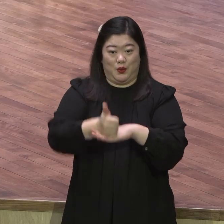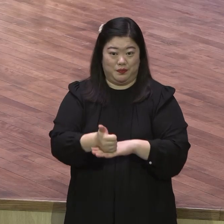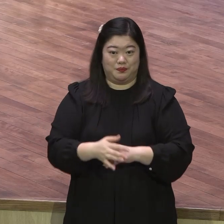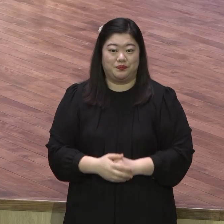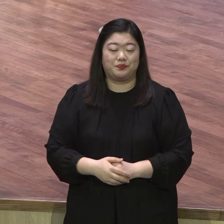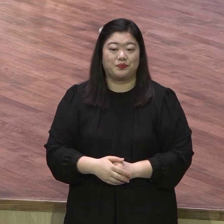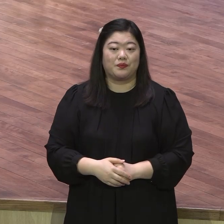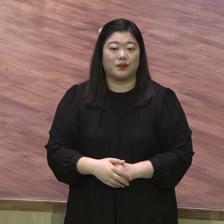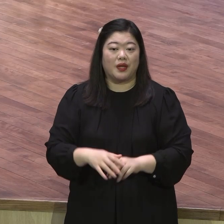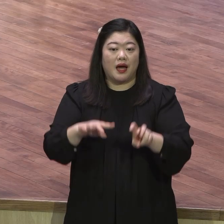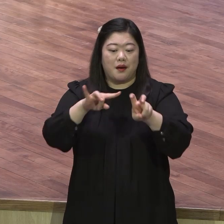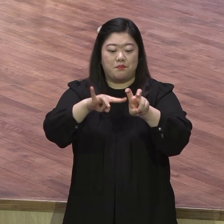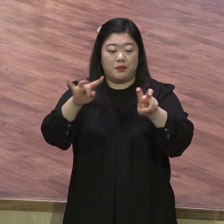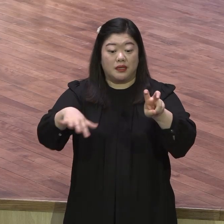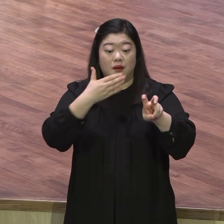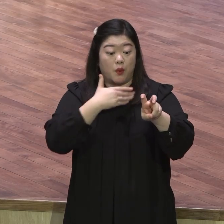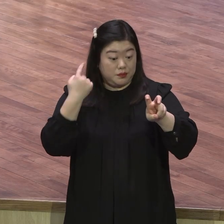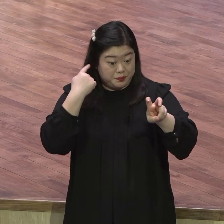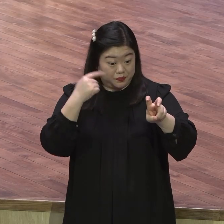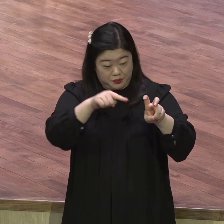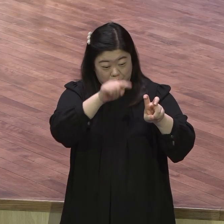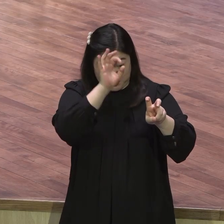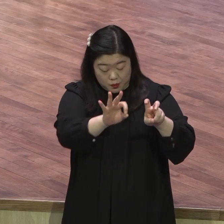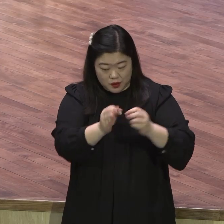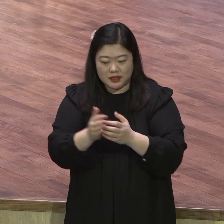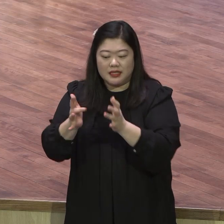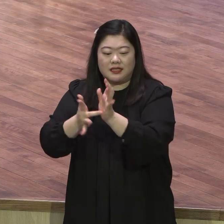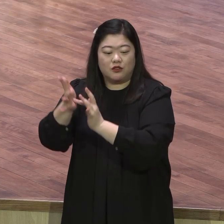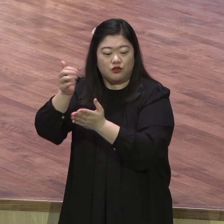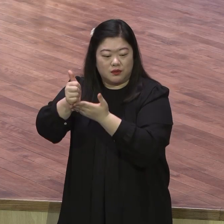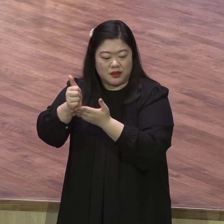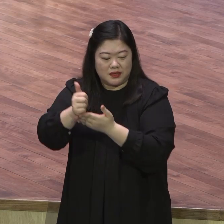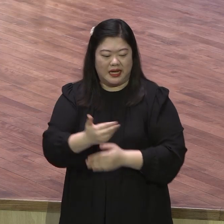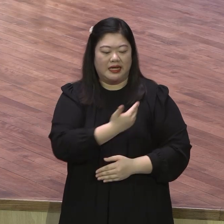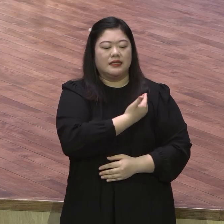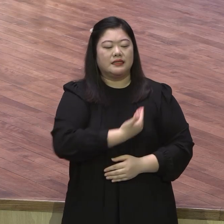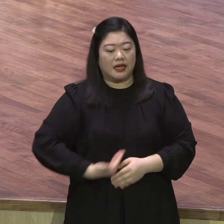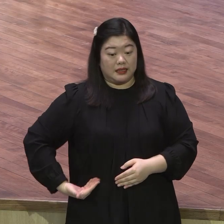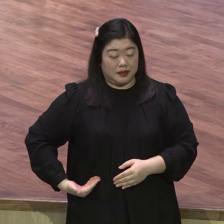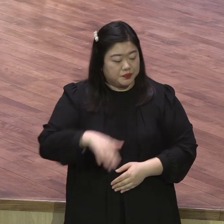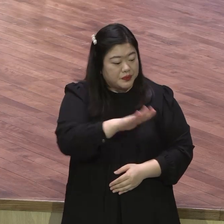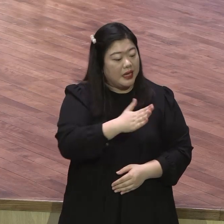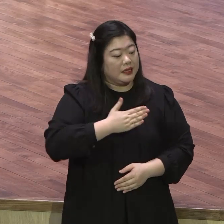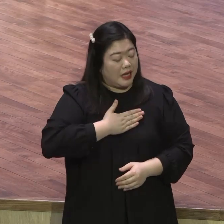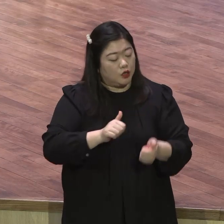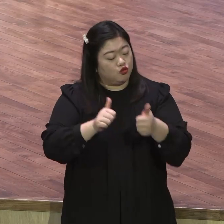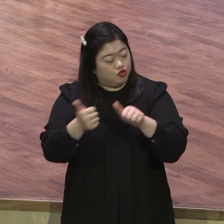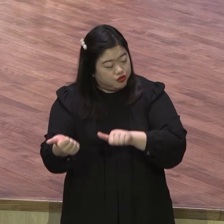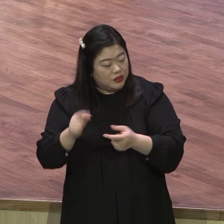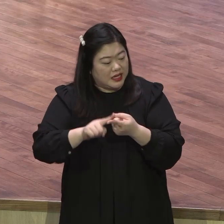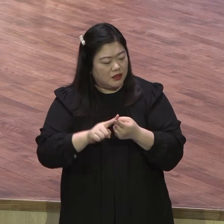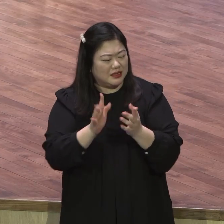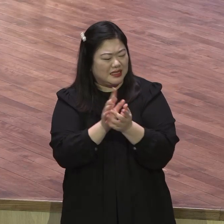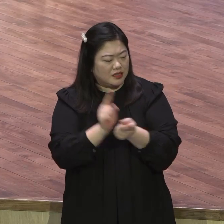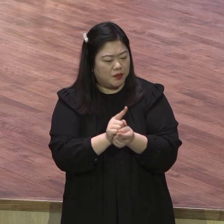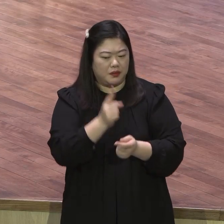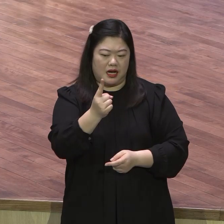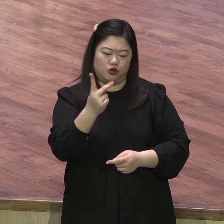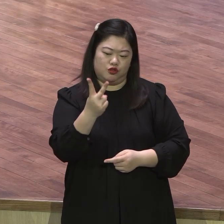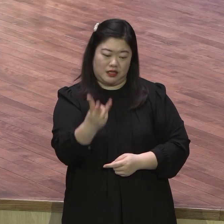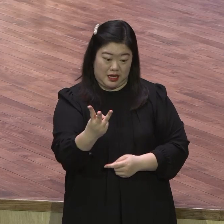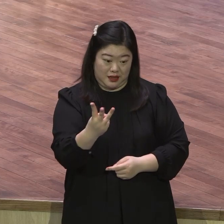마태복음에 보면 예수님께서 제자들에게 직접적으로 죽음과 부활을 세분 말씀하셨어요. 마태복음 16장 21절로